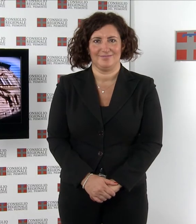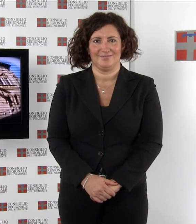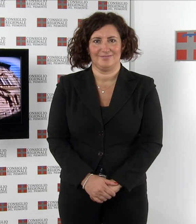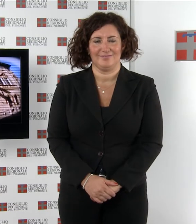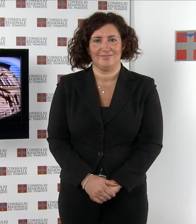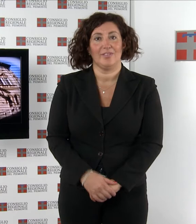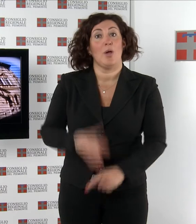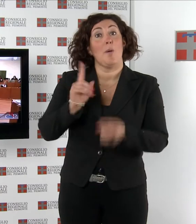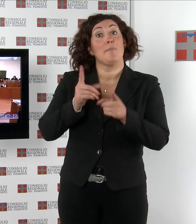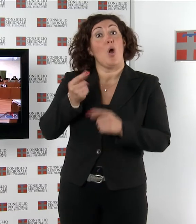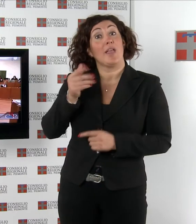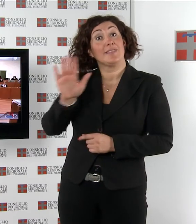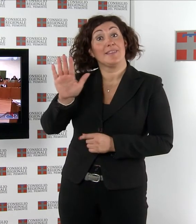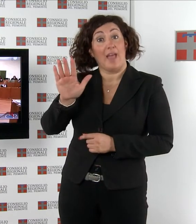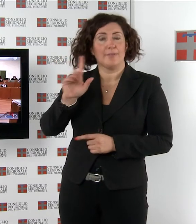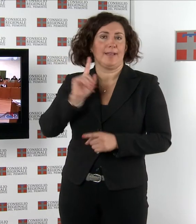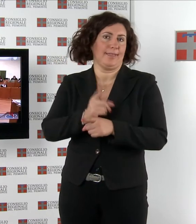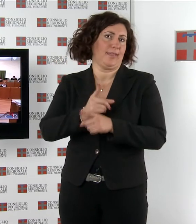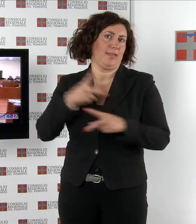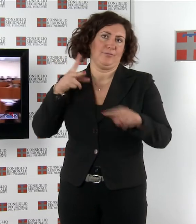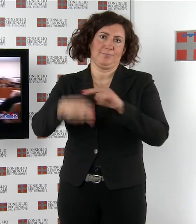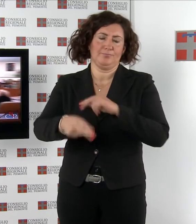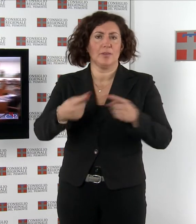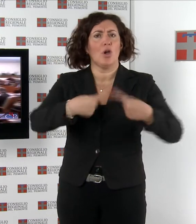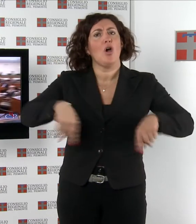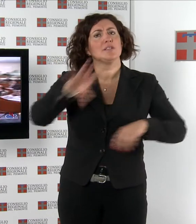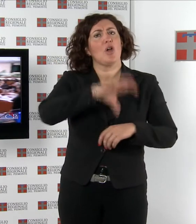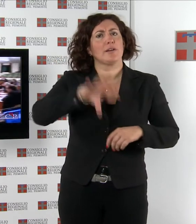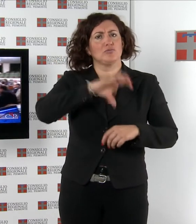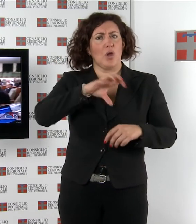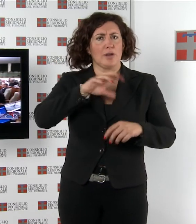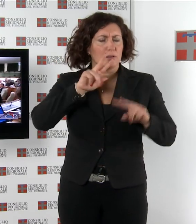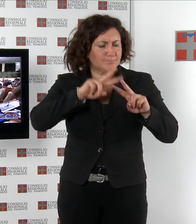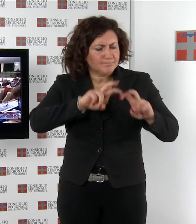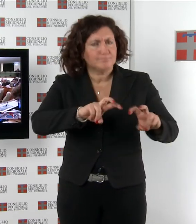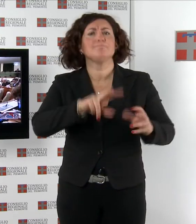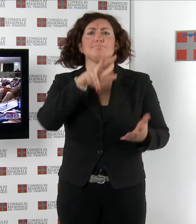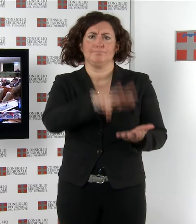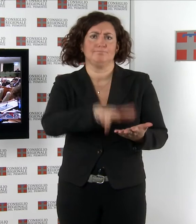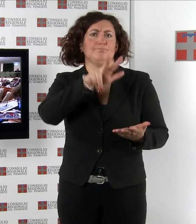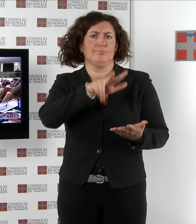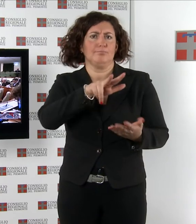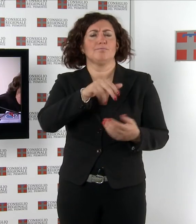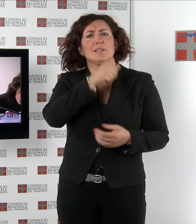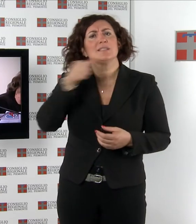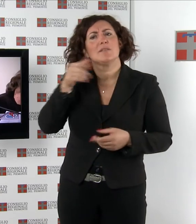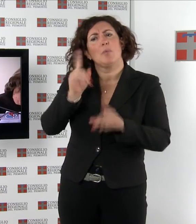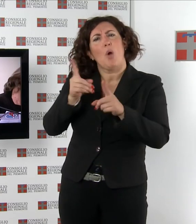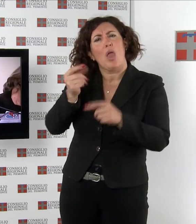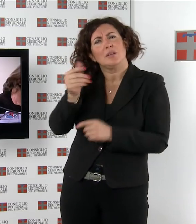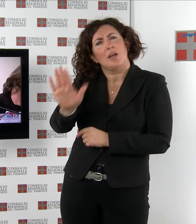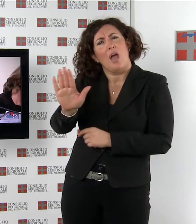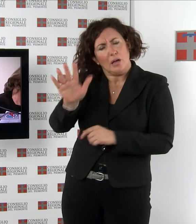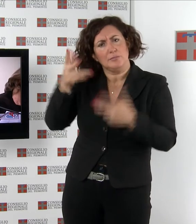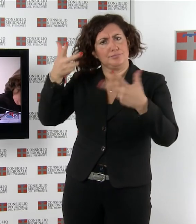Tagliare i costi della politica. Il Consiglio regionale ha esaminato ed approvato alcuni provvedimenti per ridurre i costi della politica.